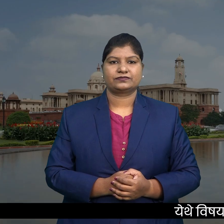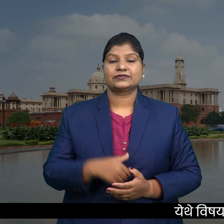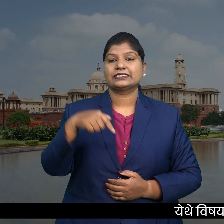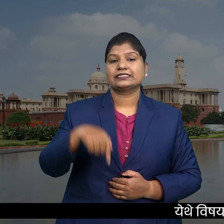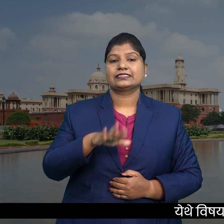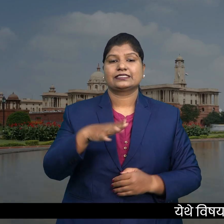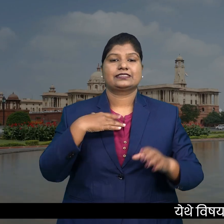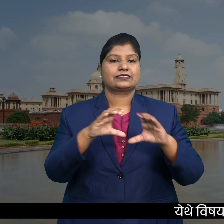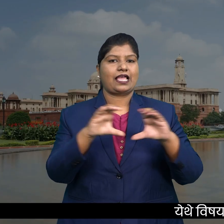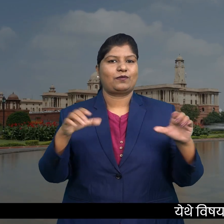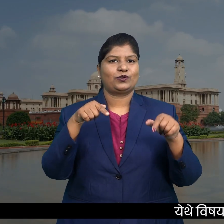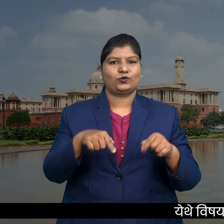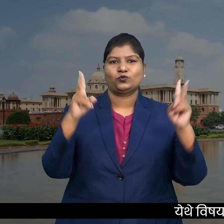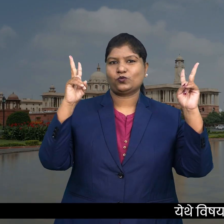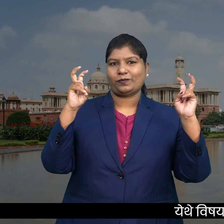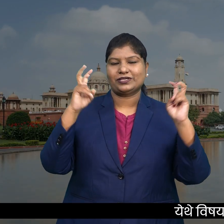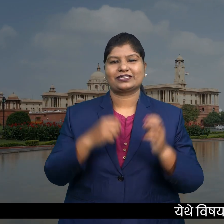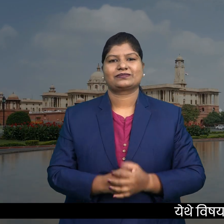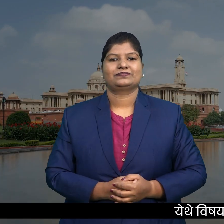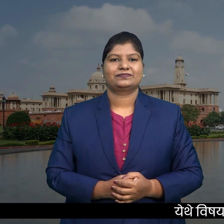येथे विषयाचे सारांश आहे.